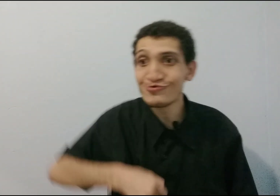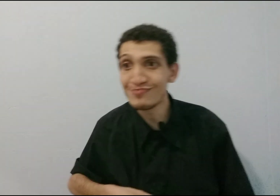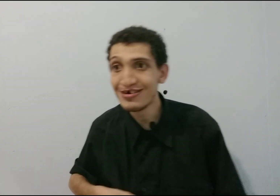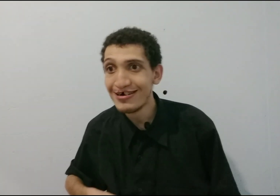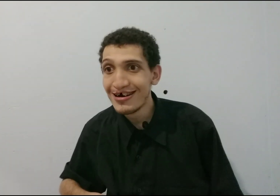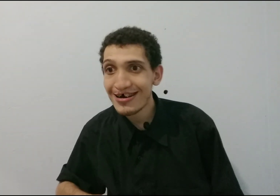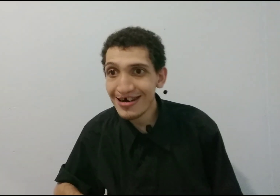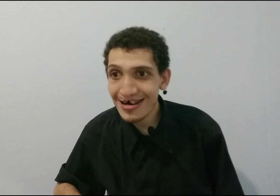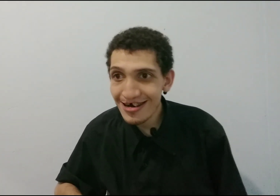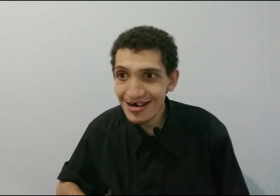roupa.